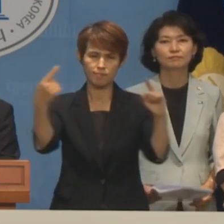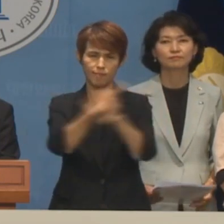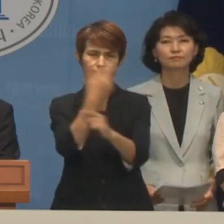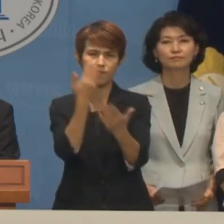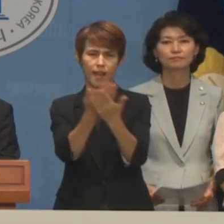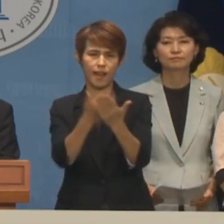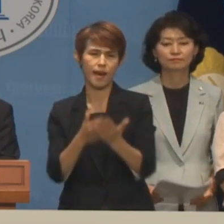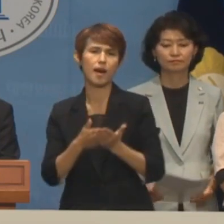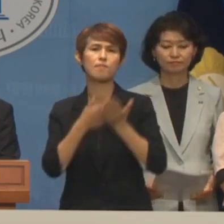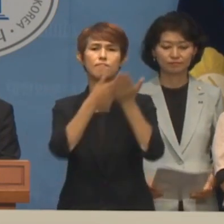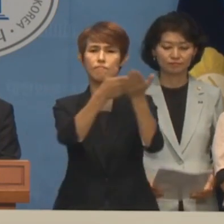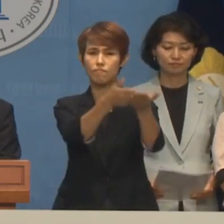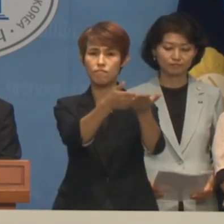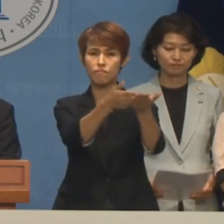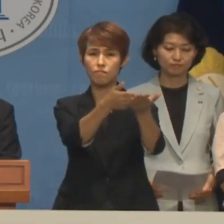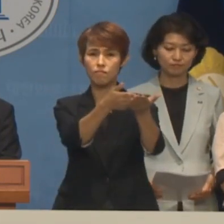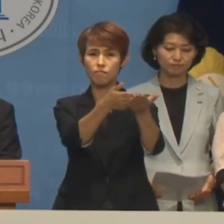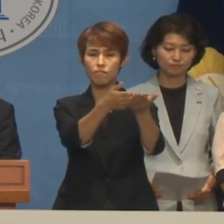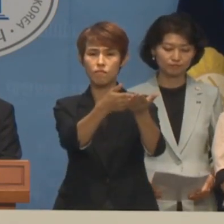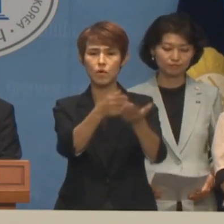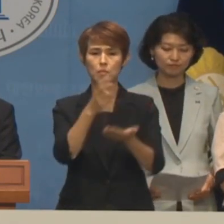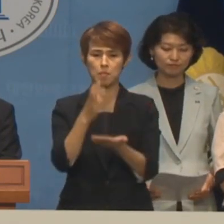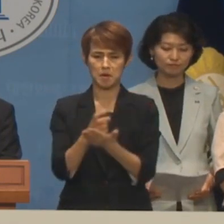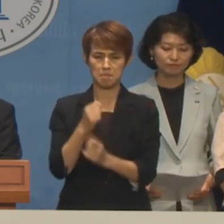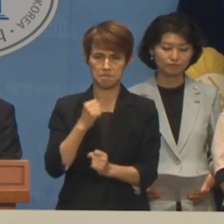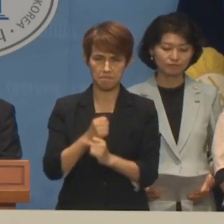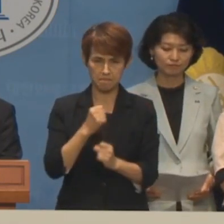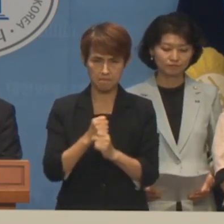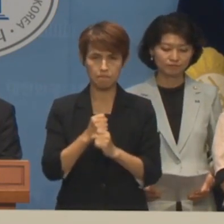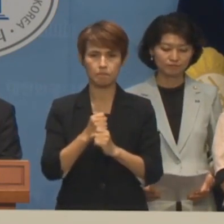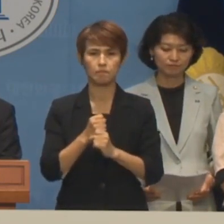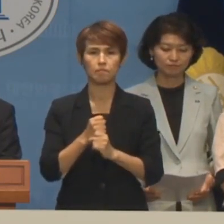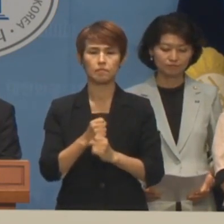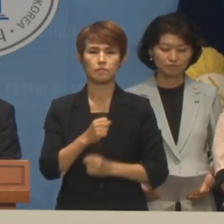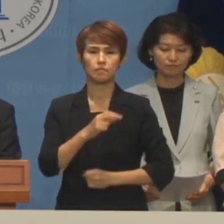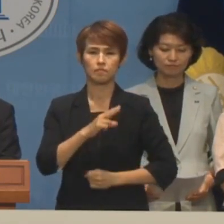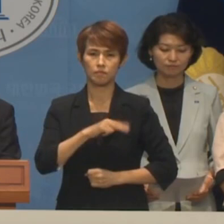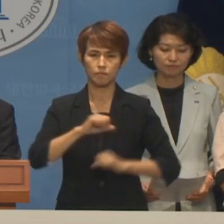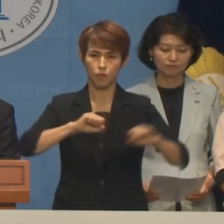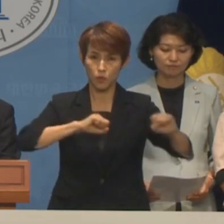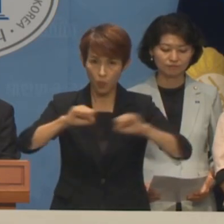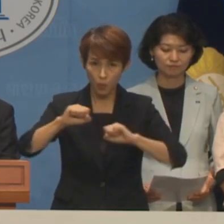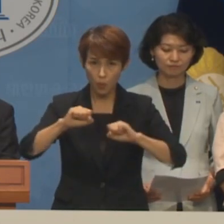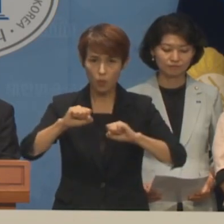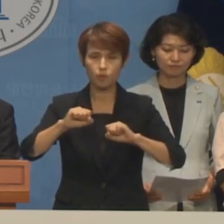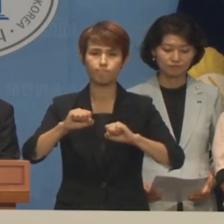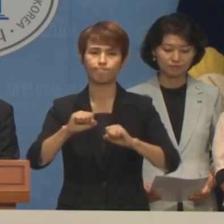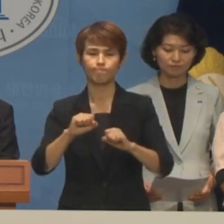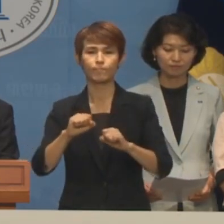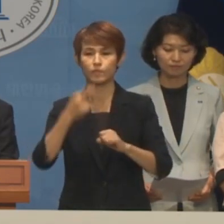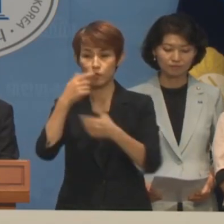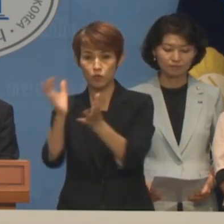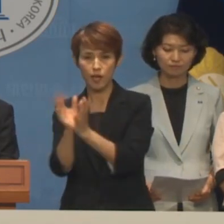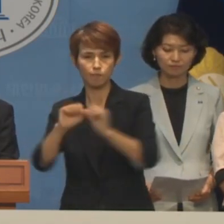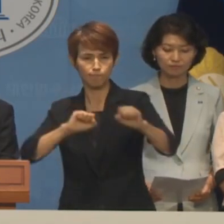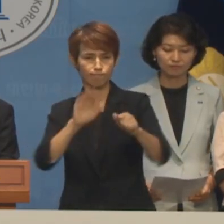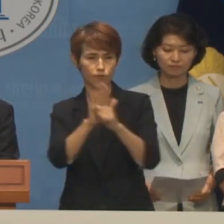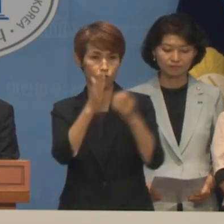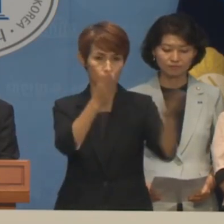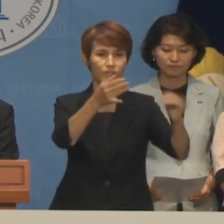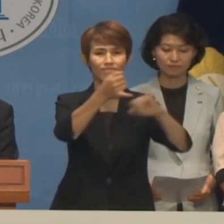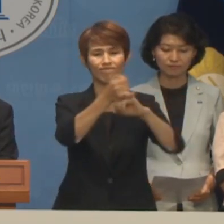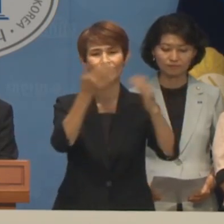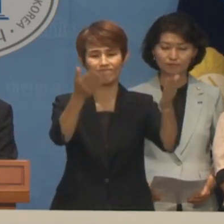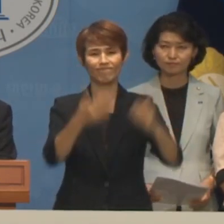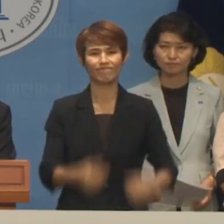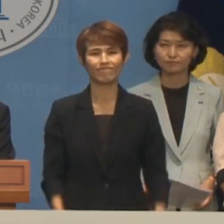촉구하며 이를 개선하기 위한 입법, 의정 활동에 저를 포함한 민주당에서 적극 나설 것임을